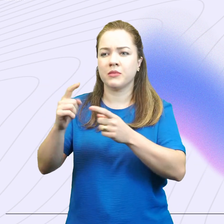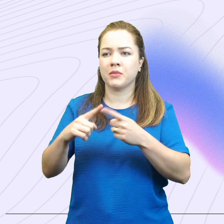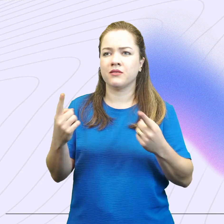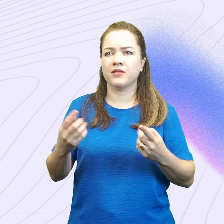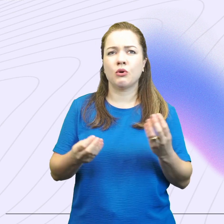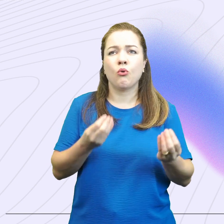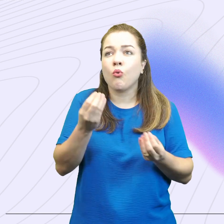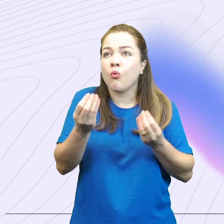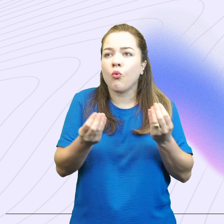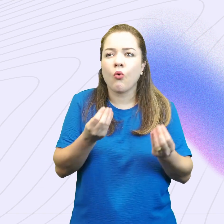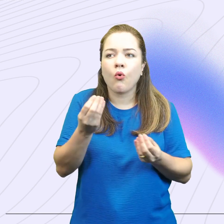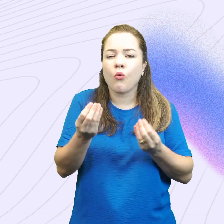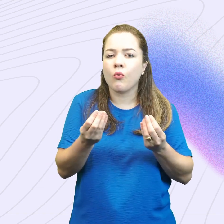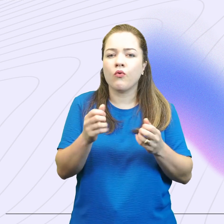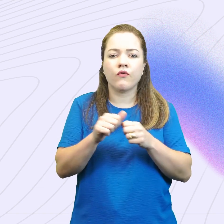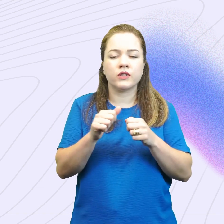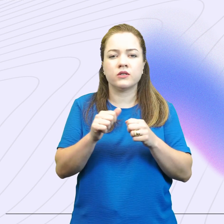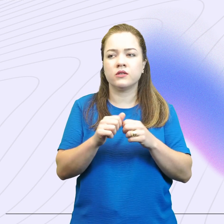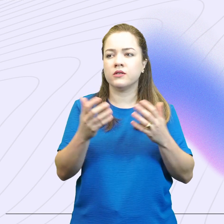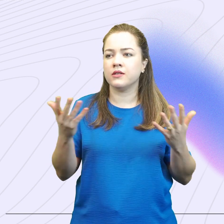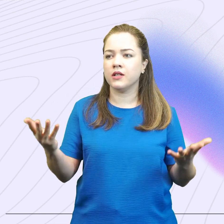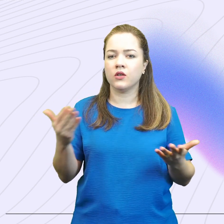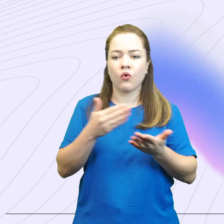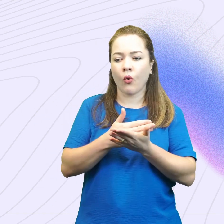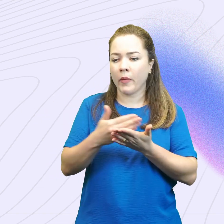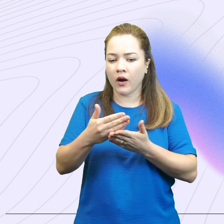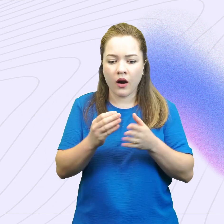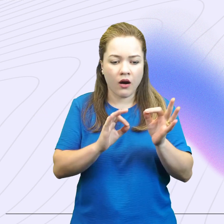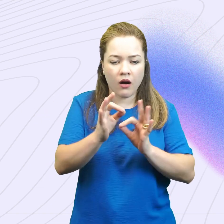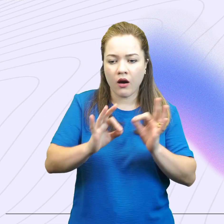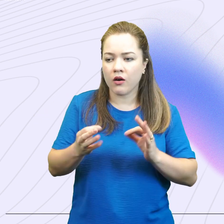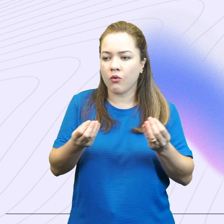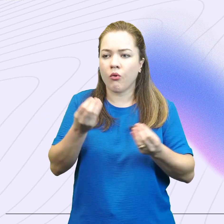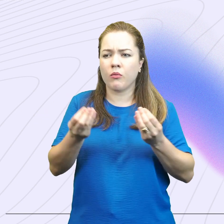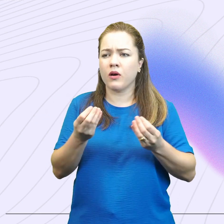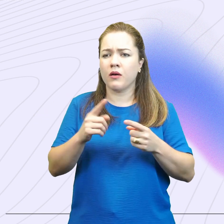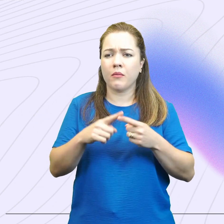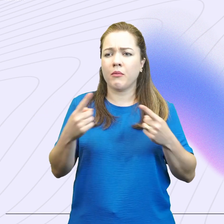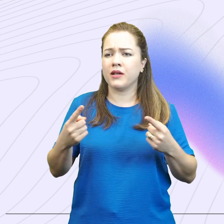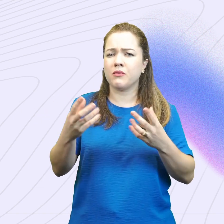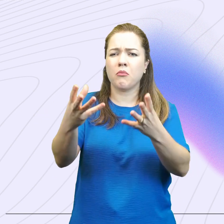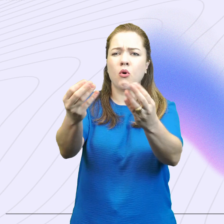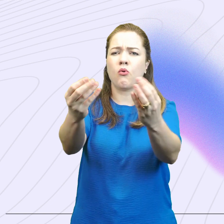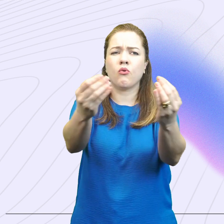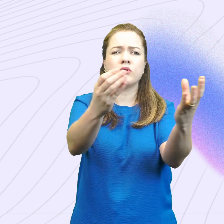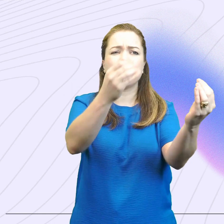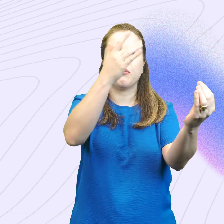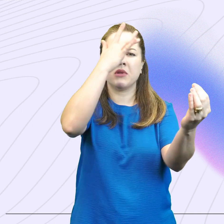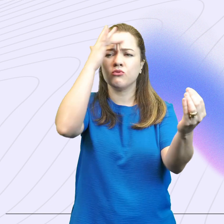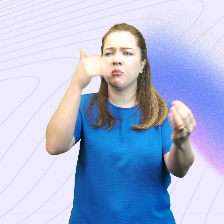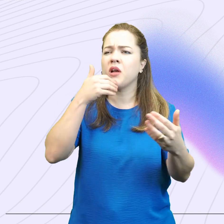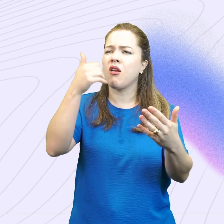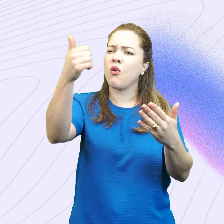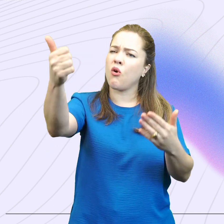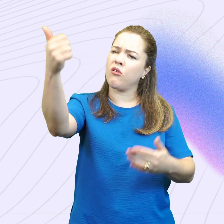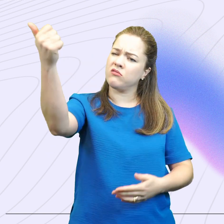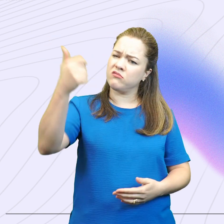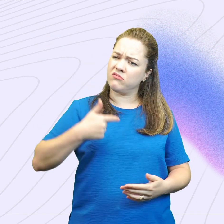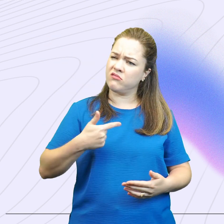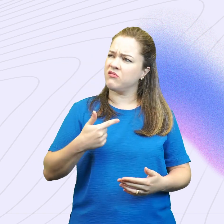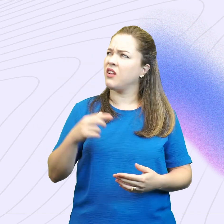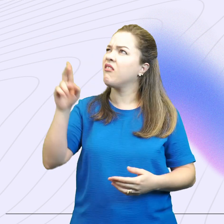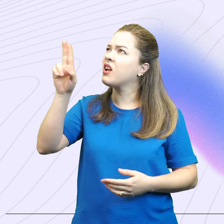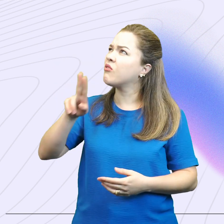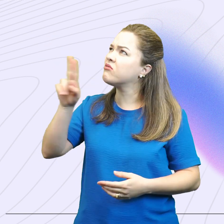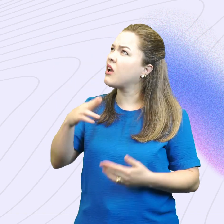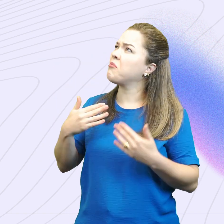de como que você vai fazer isso? Por onde eu começo? Mas olha o tanto de gente que tem aqui, será que Ele quer usar mesmo